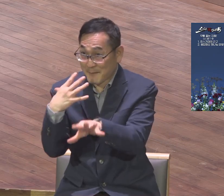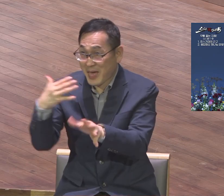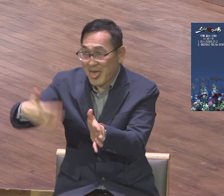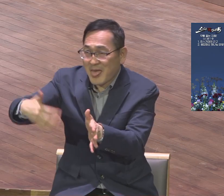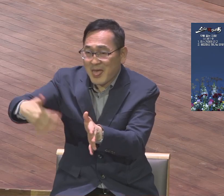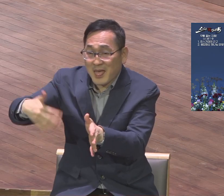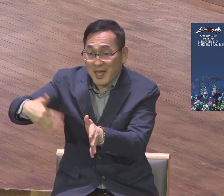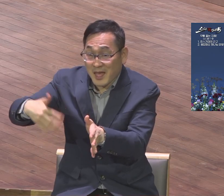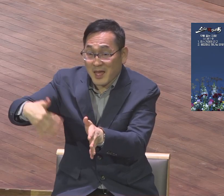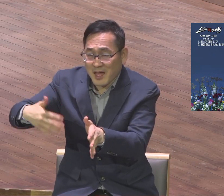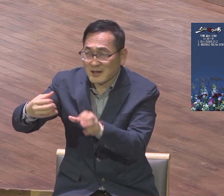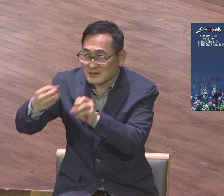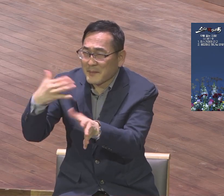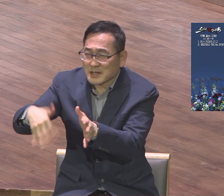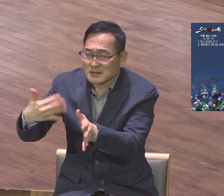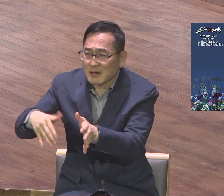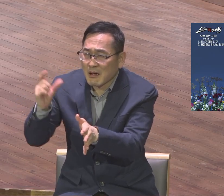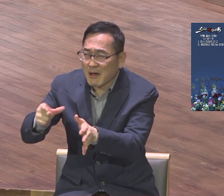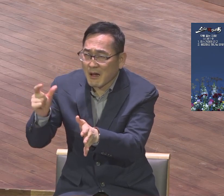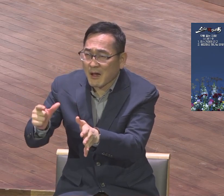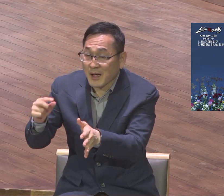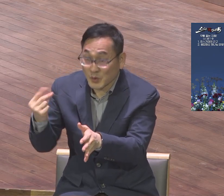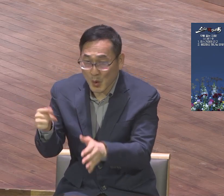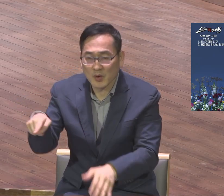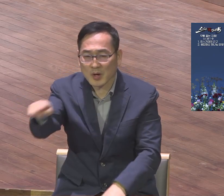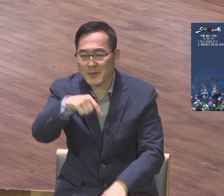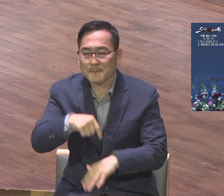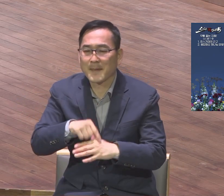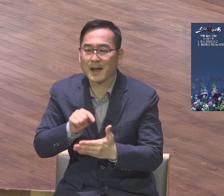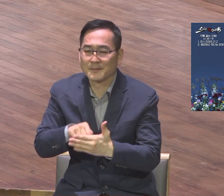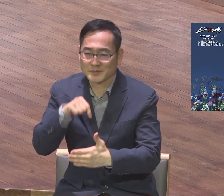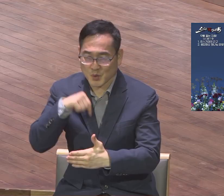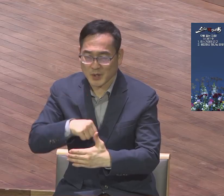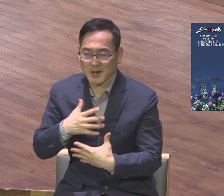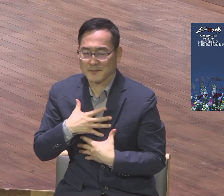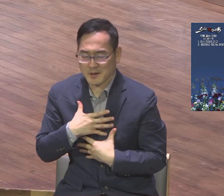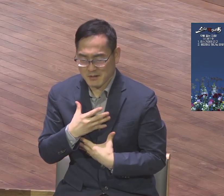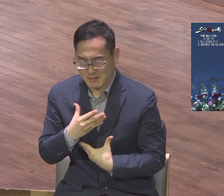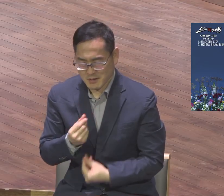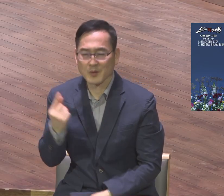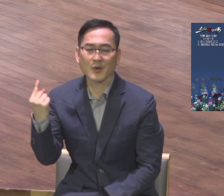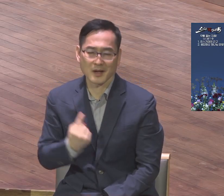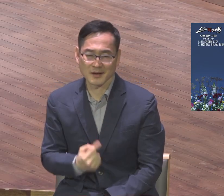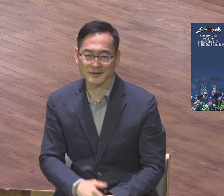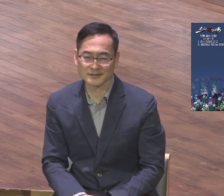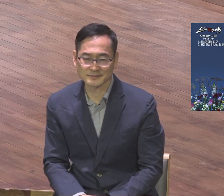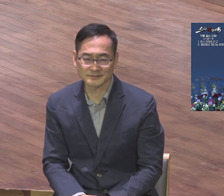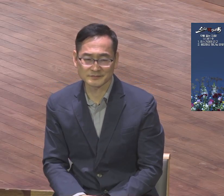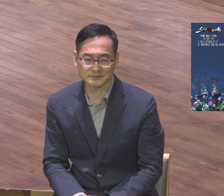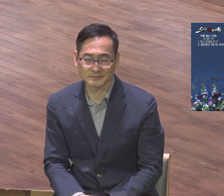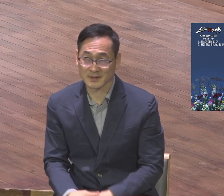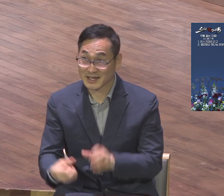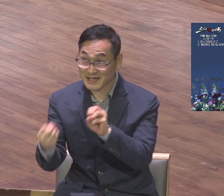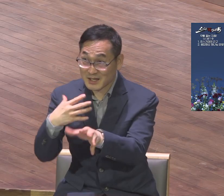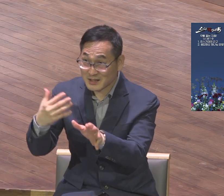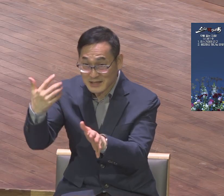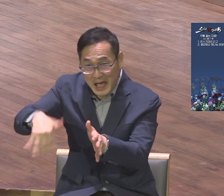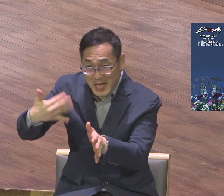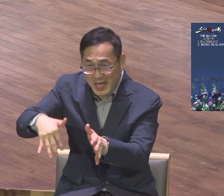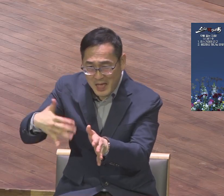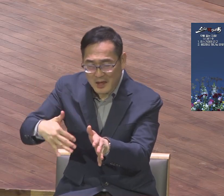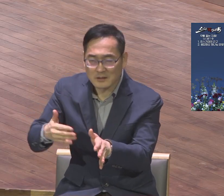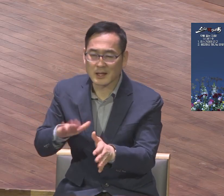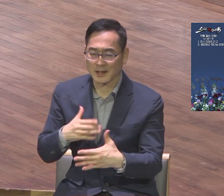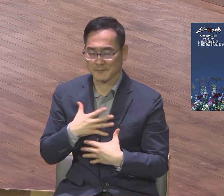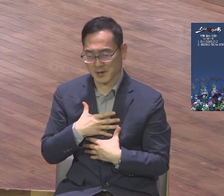않았다 하더라도 여러분 마음에 기도하면 평안이 임하게 되죠. 평안이 임하면서 마음에